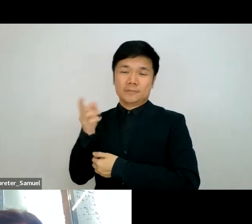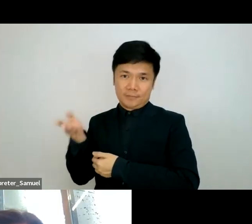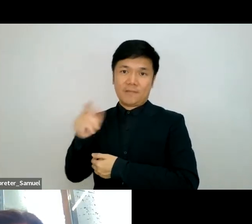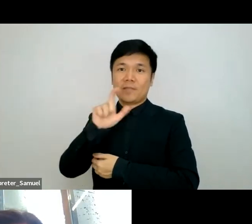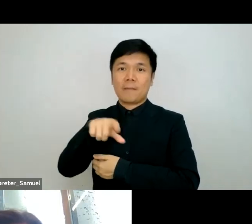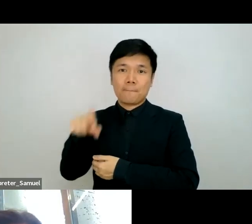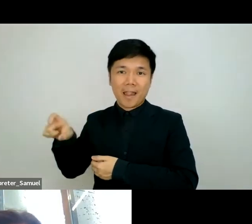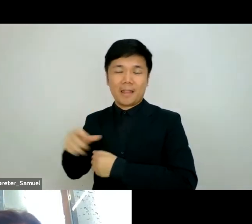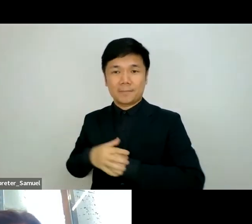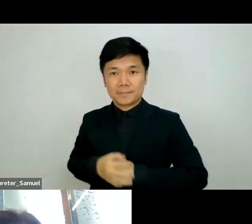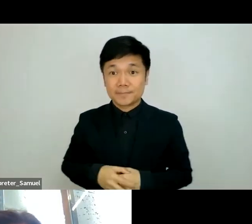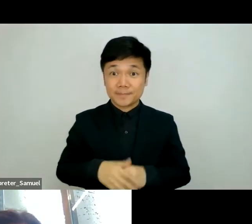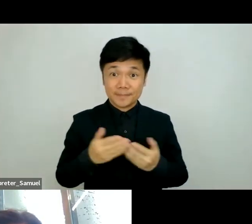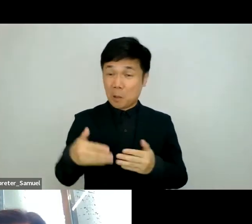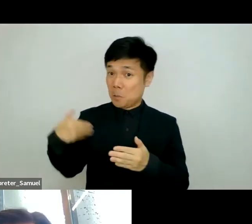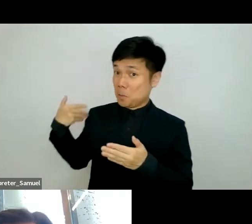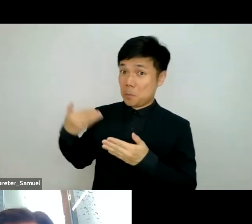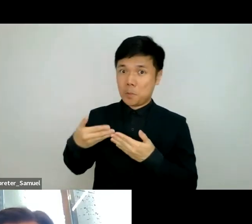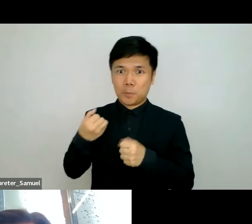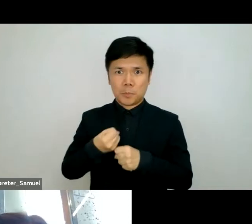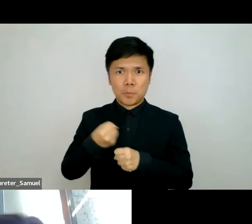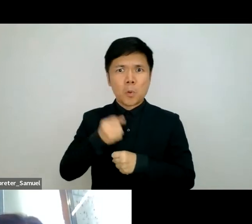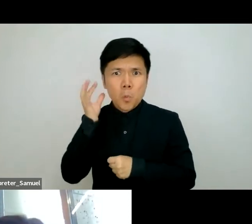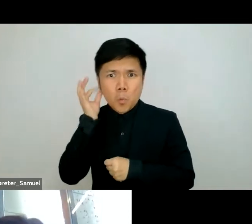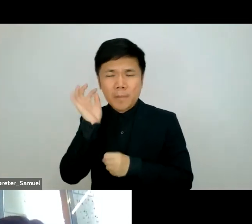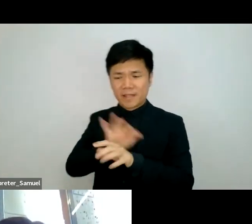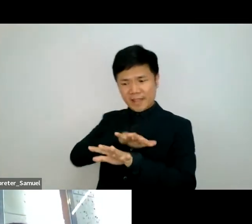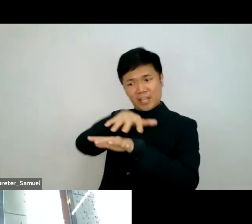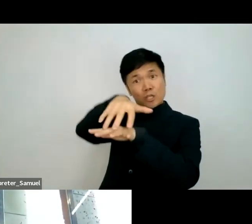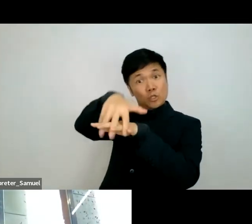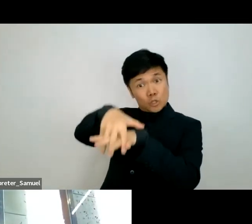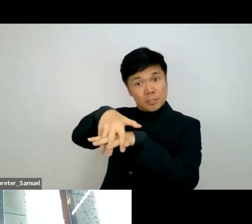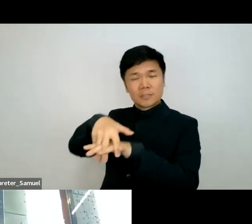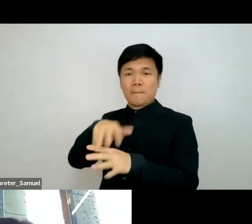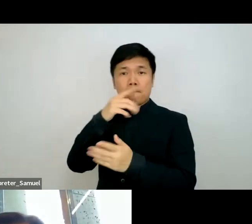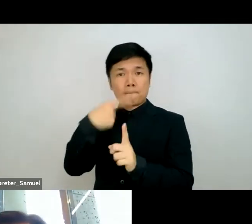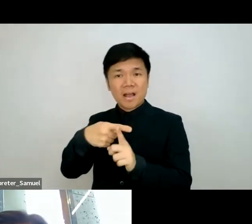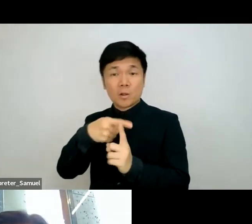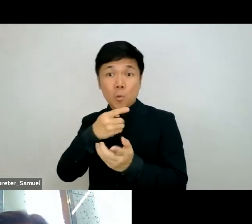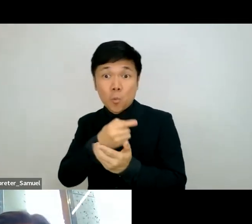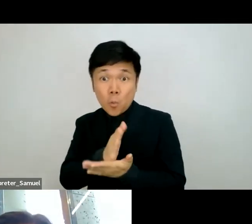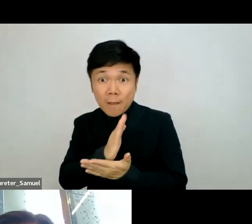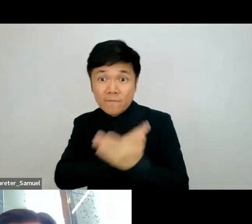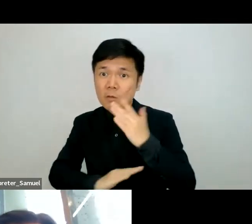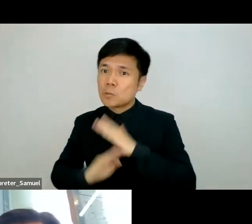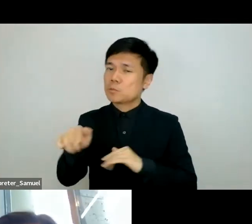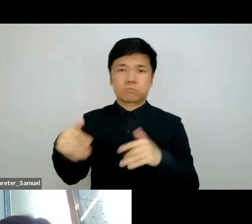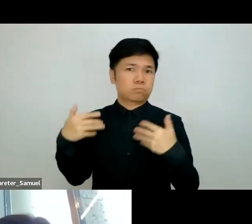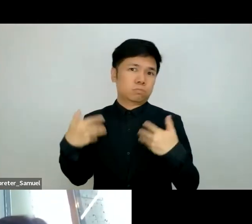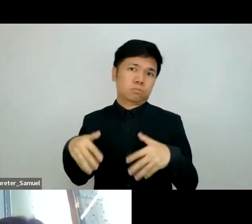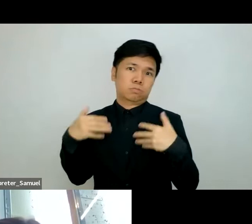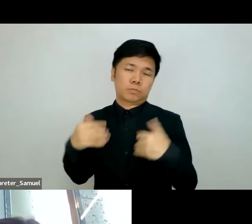réseau des personnes, du réseau mondial des personnes handicapées indigènes. Elle est présidente